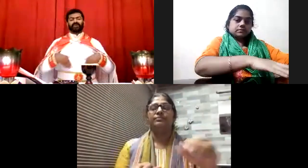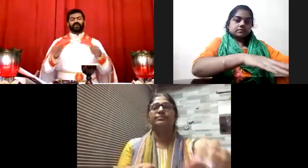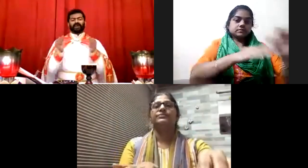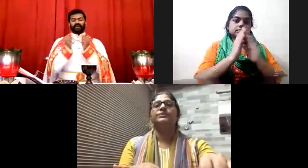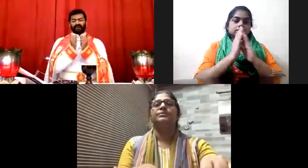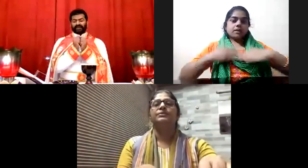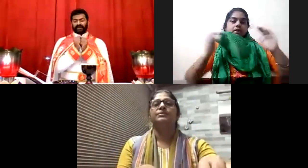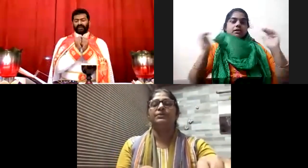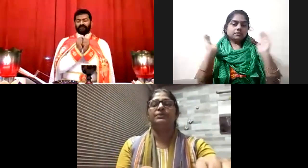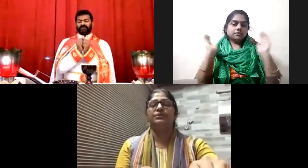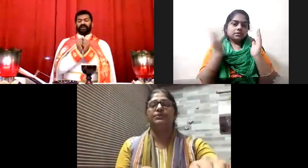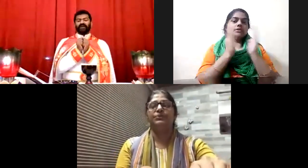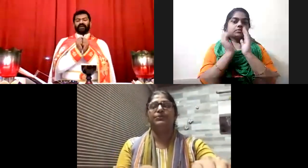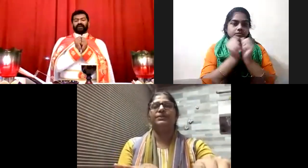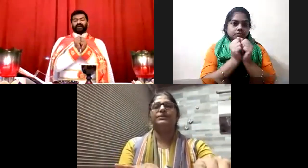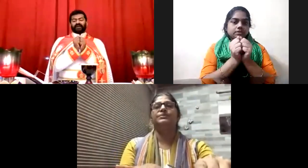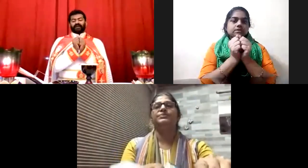നമ്മോട് കൂടെ.